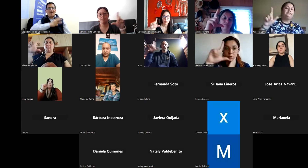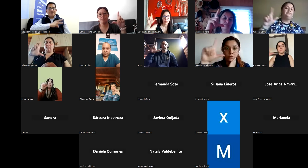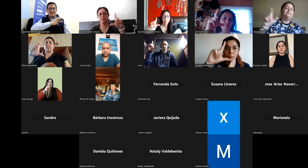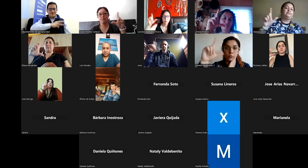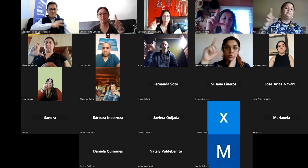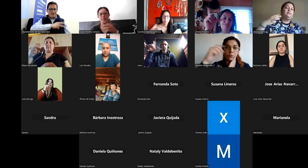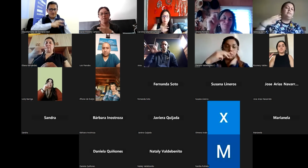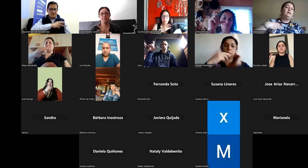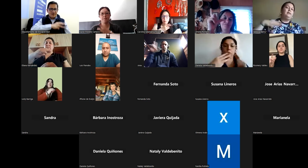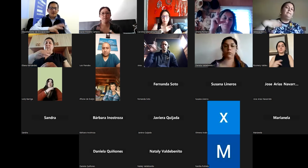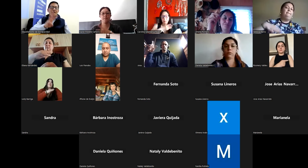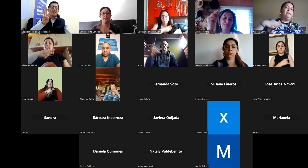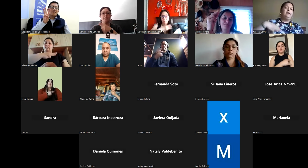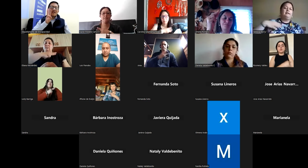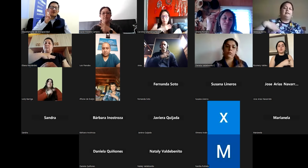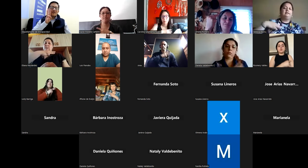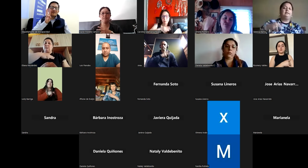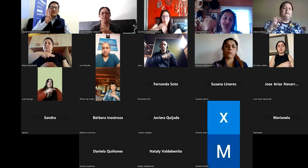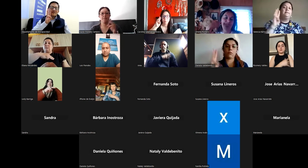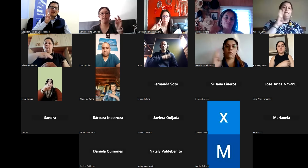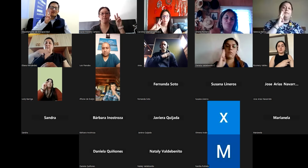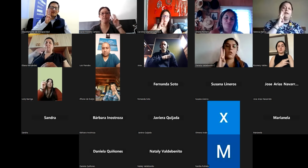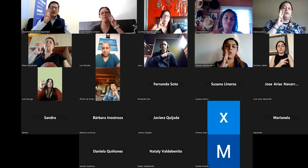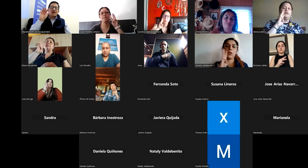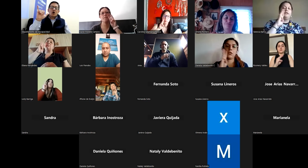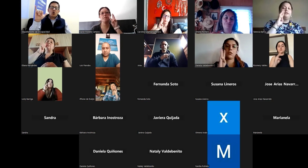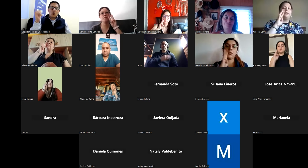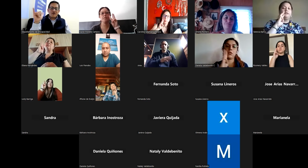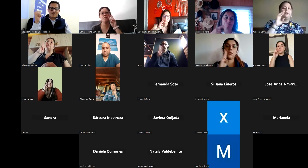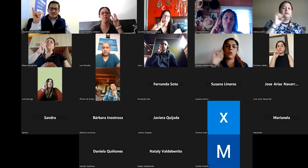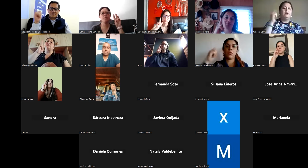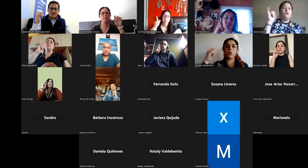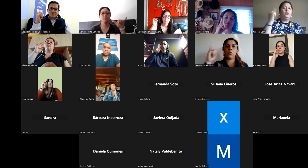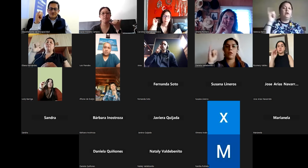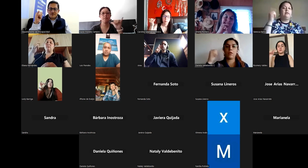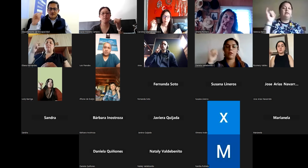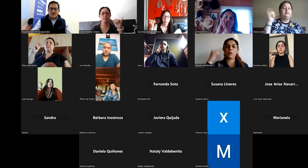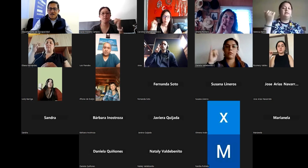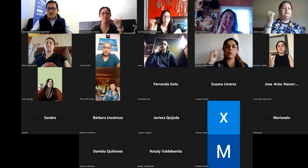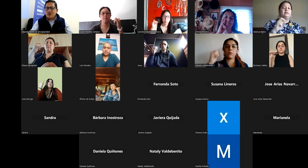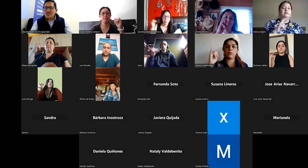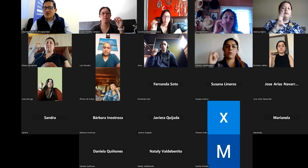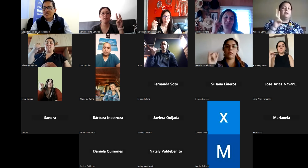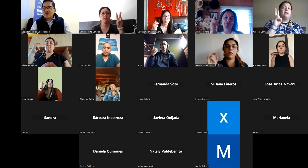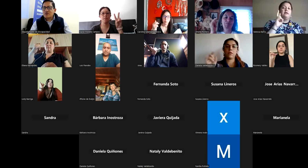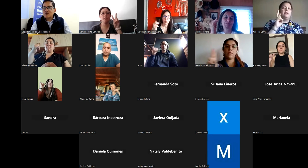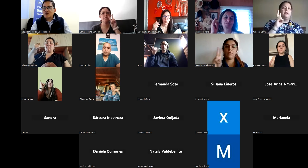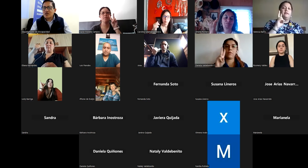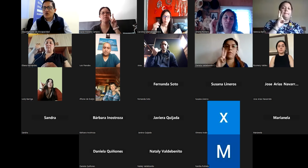martes miércoles jueves un cachito voy a voy a